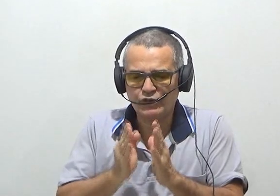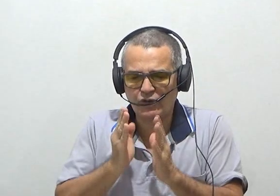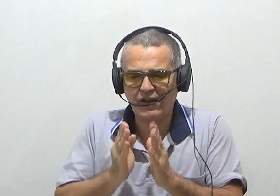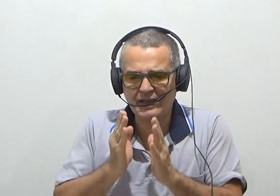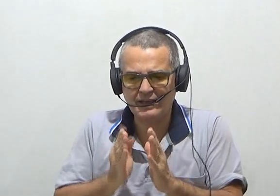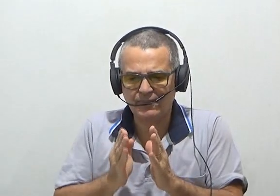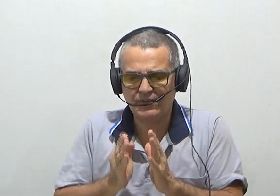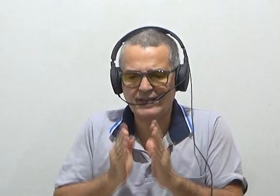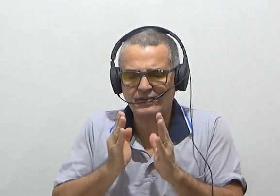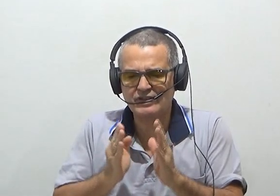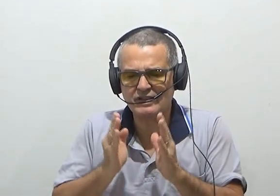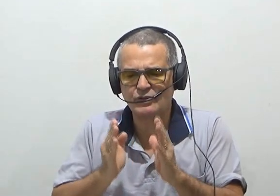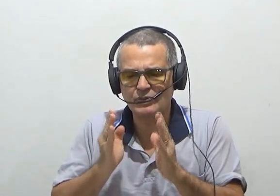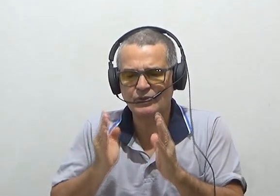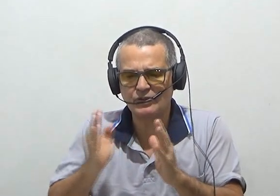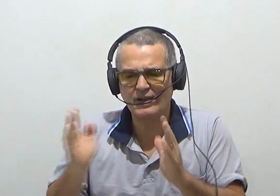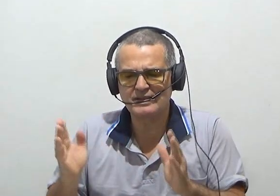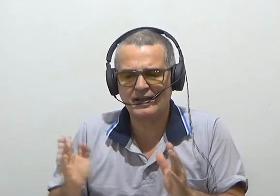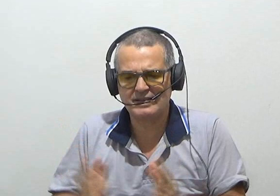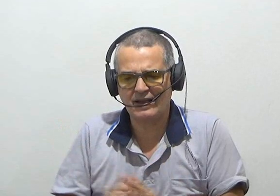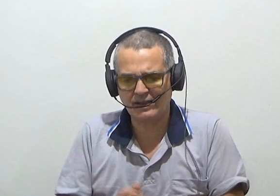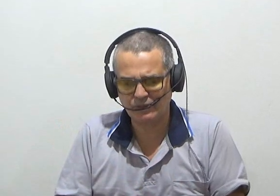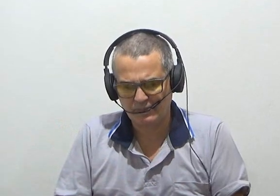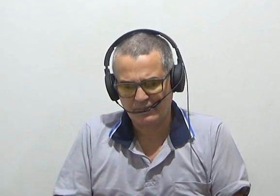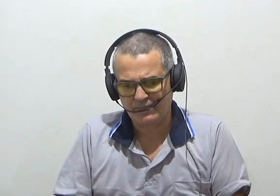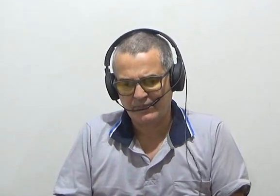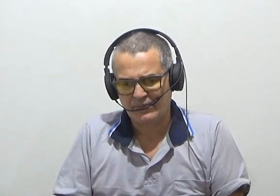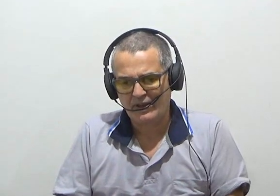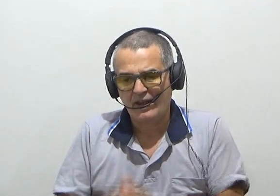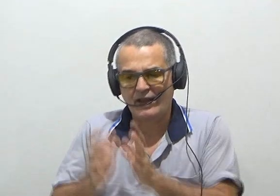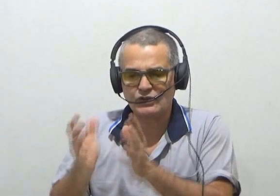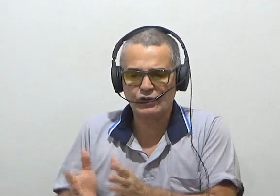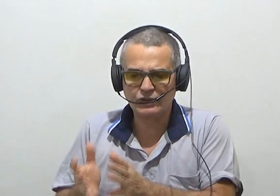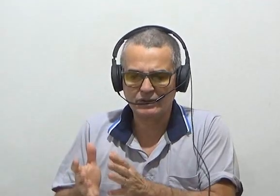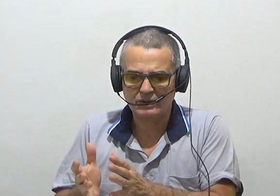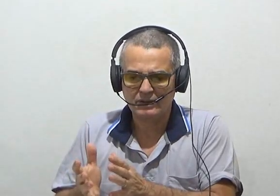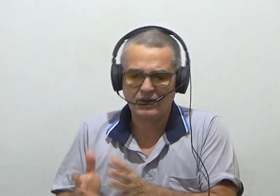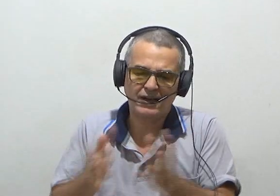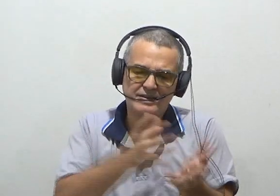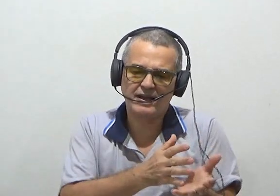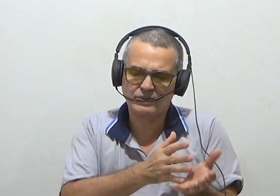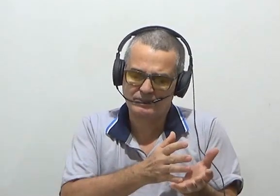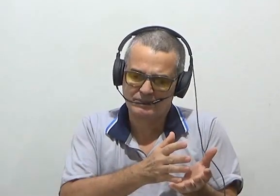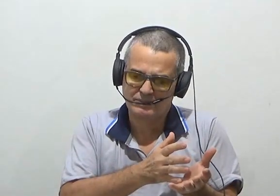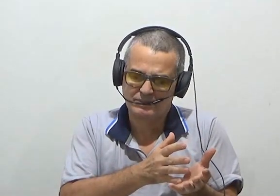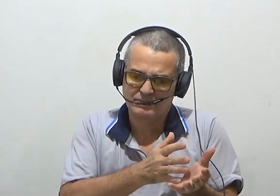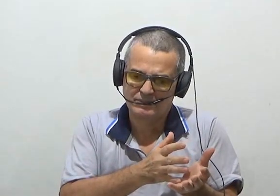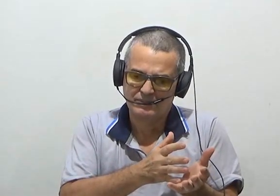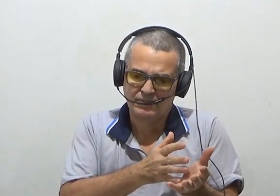Quem constrói nessa visão de português sinalizado é surdo